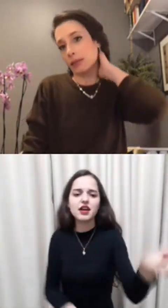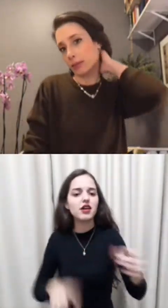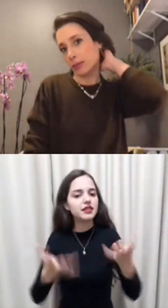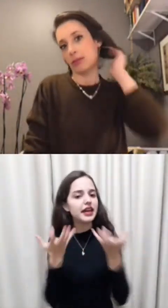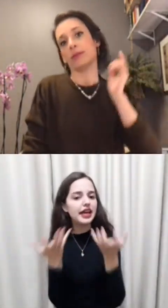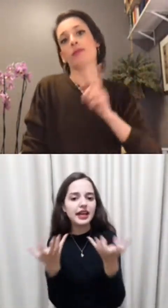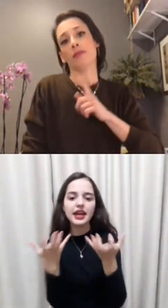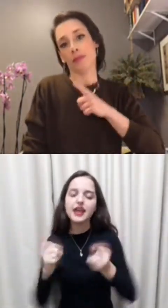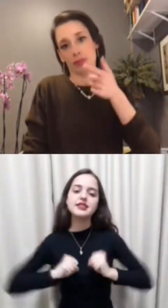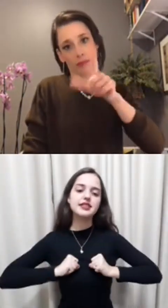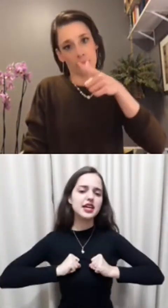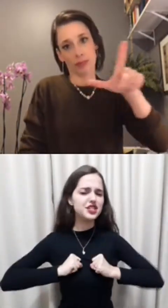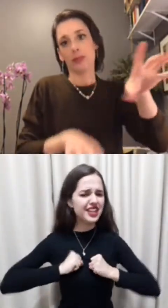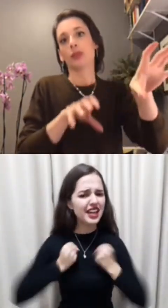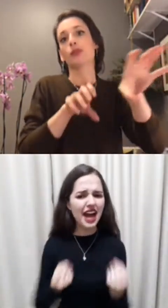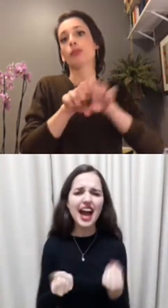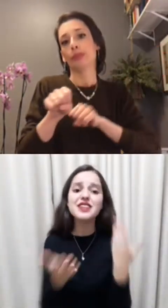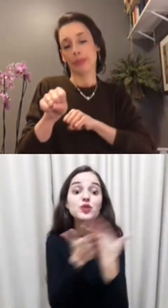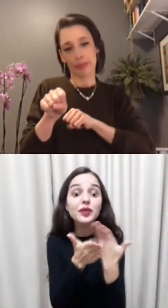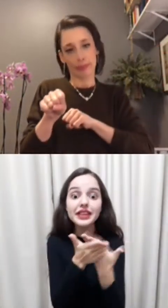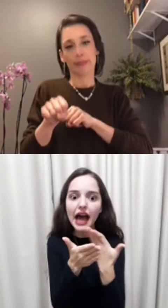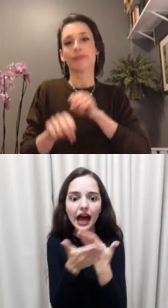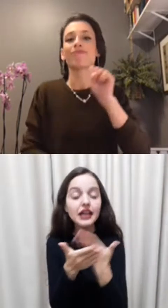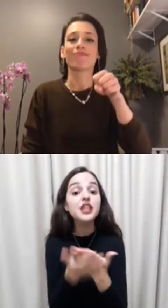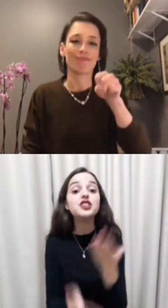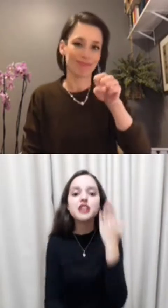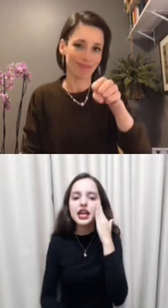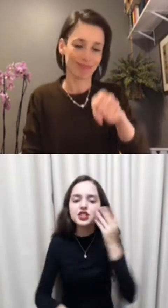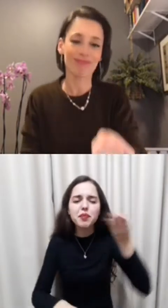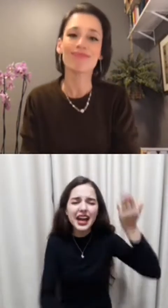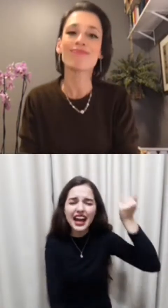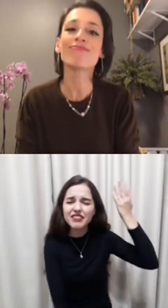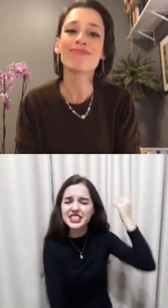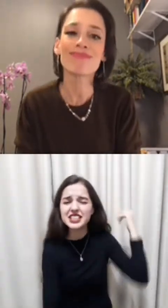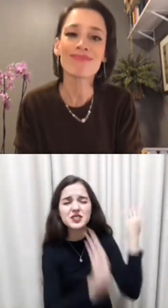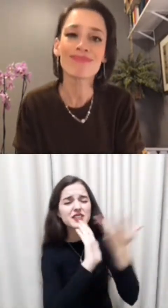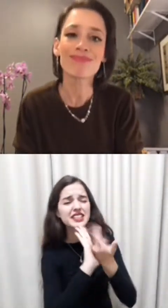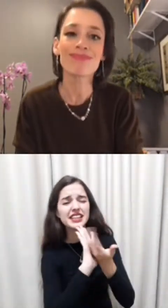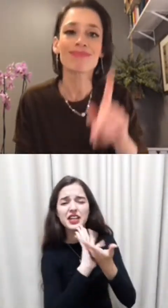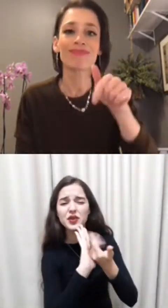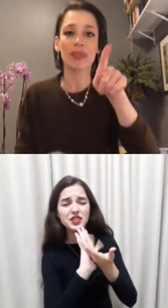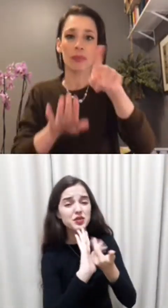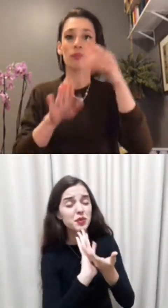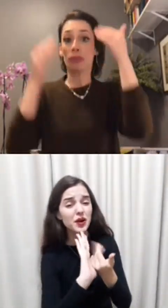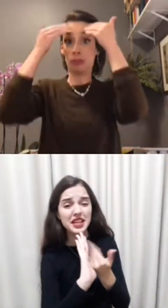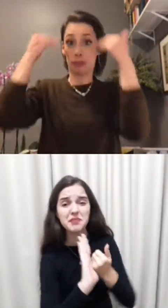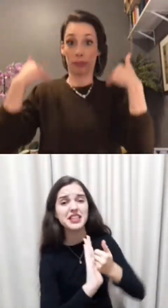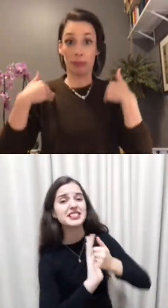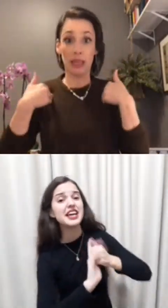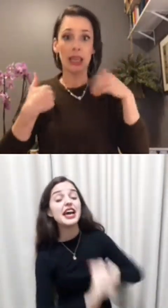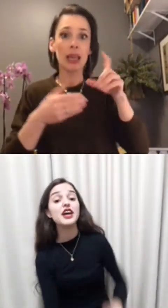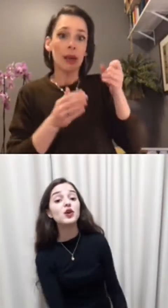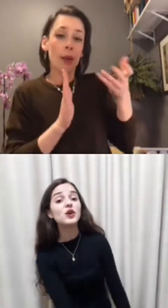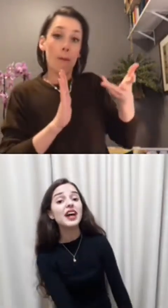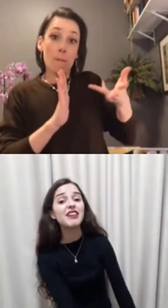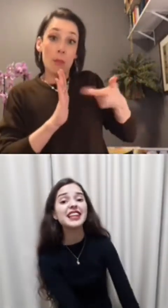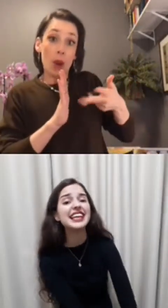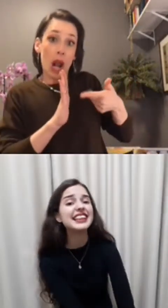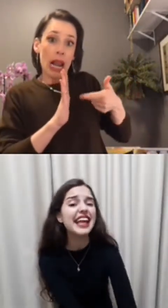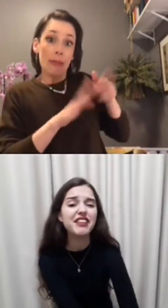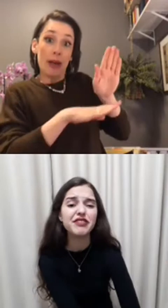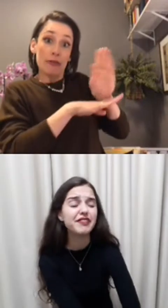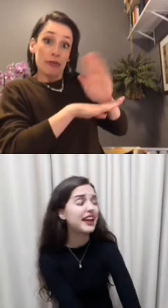basta querer se dedicar, estudar. Gente, eu pegava as edições anteriores do ProLibras, eu colocava